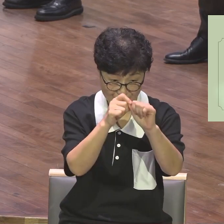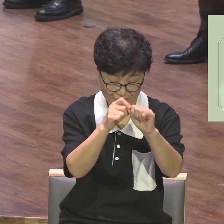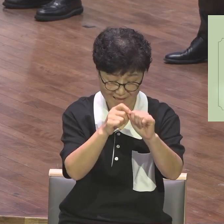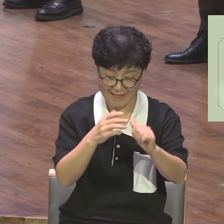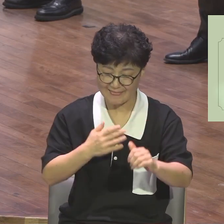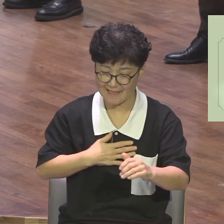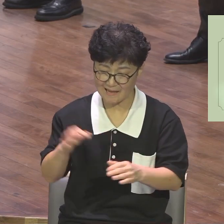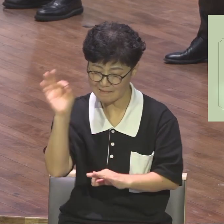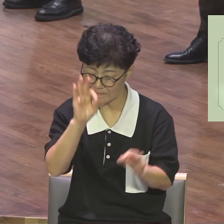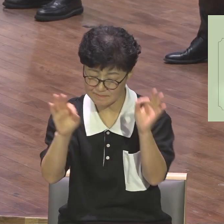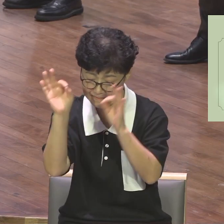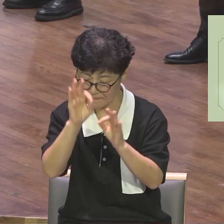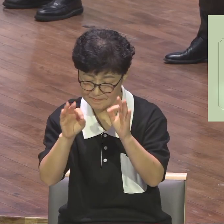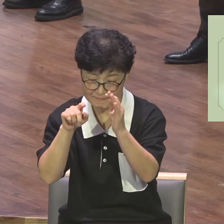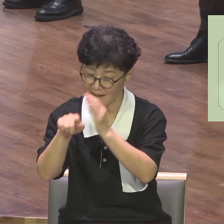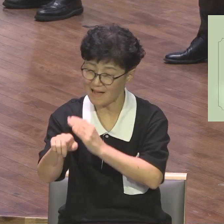것.